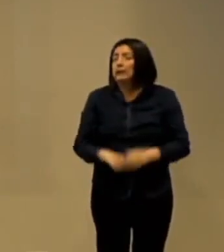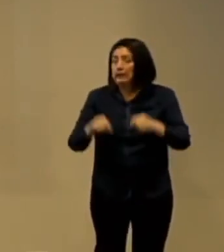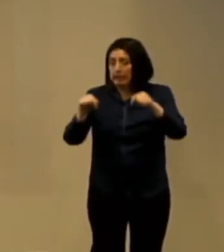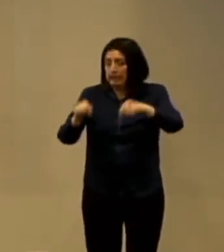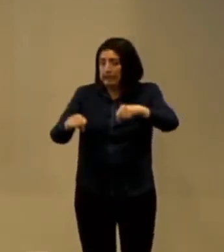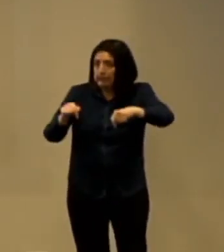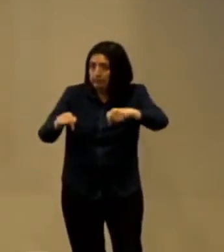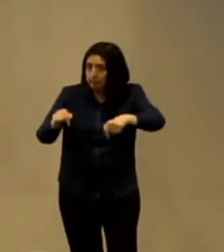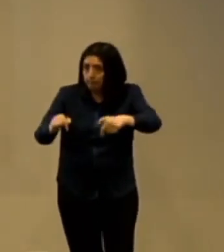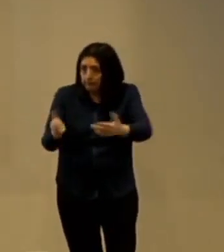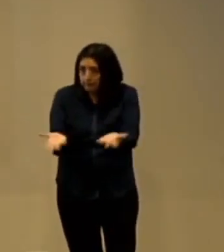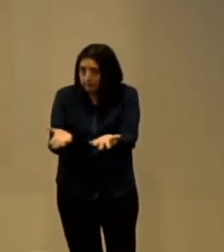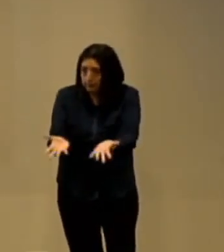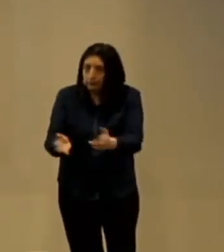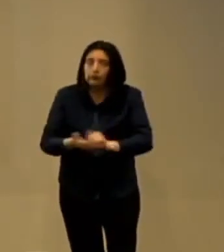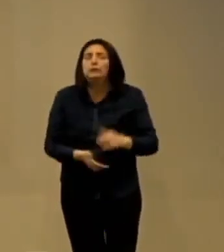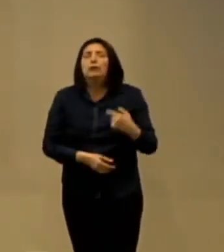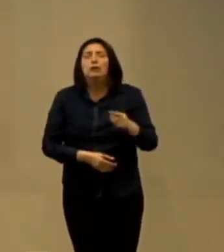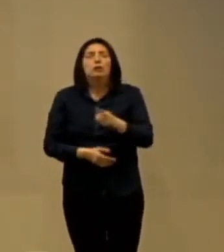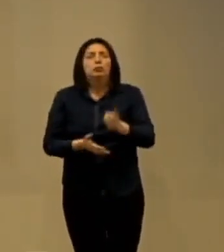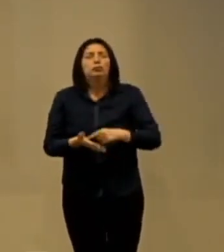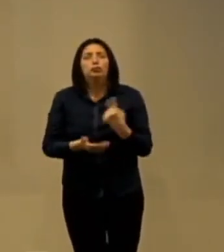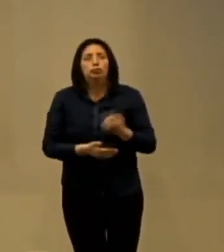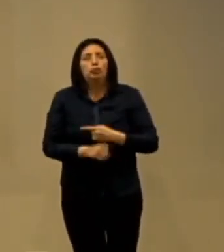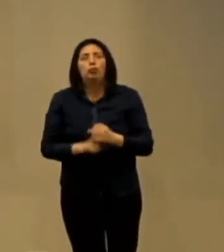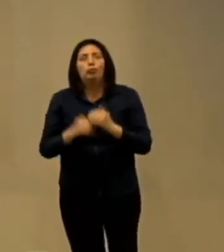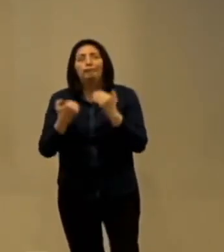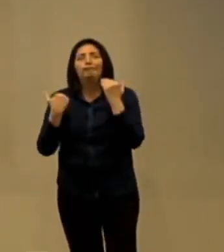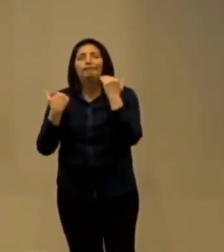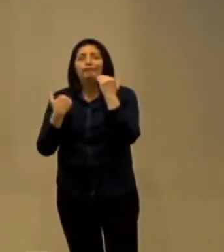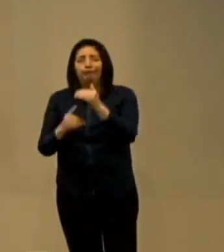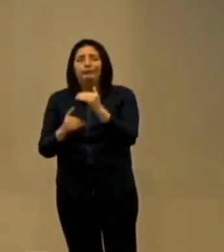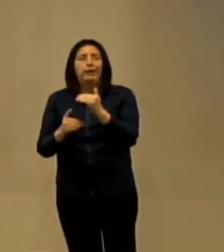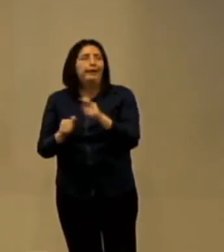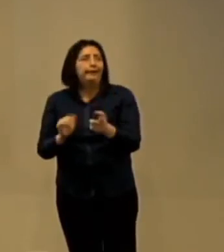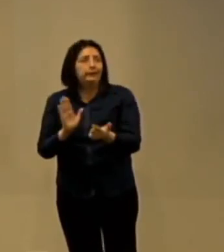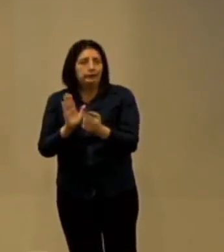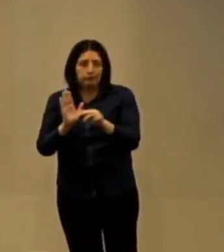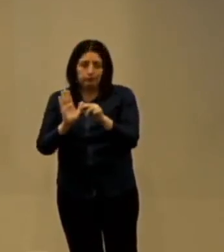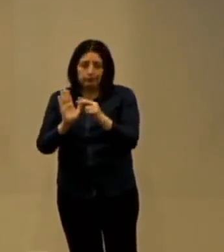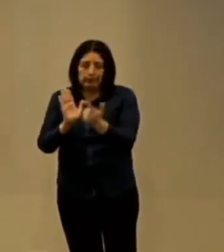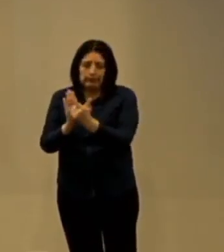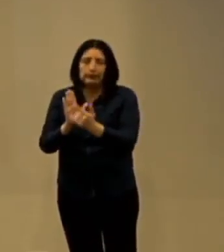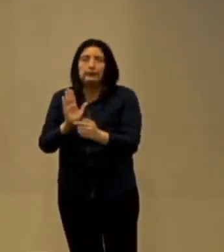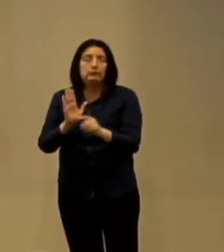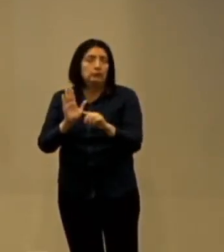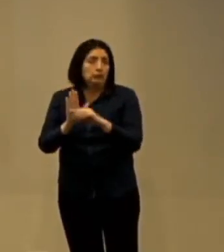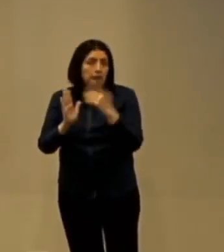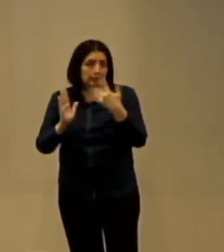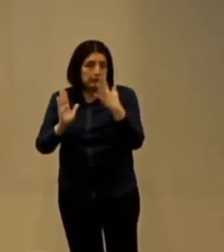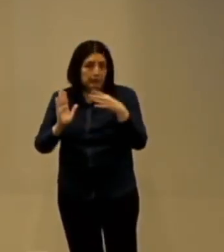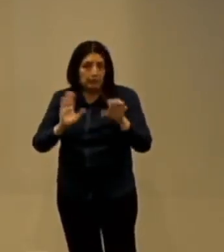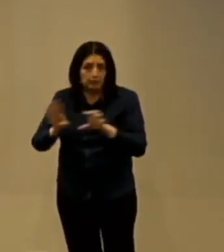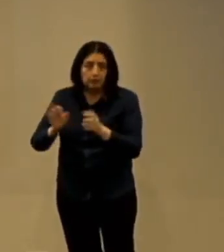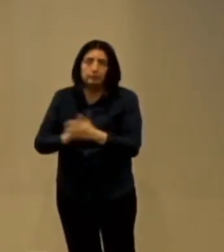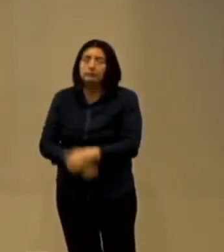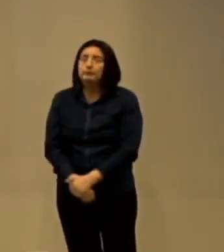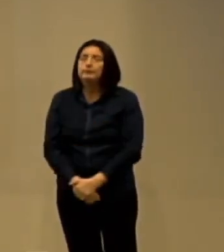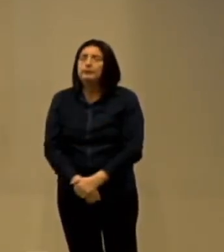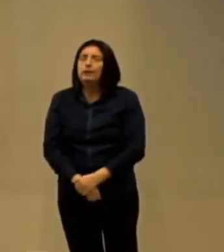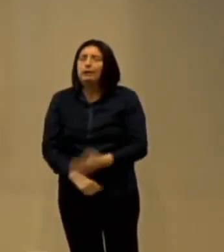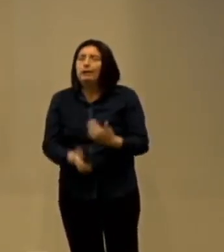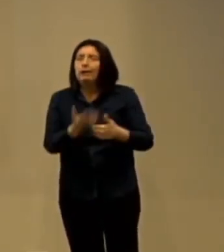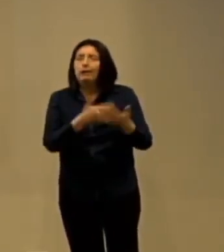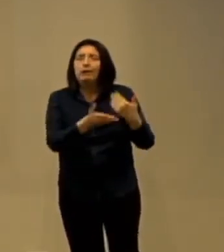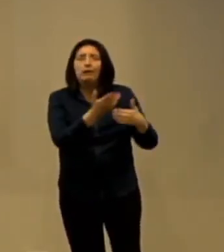de la mano va también que no nos vamos a limitar, y por eso hay una norma que sacamos, porque